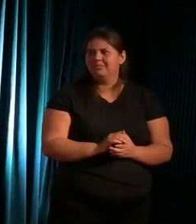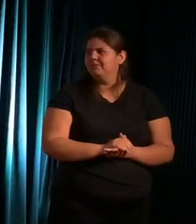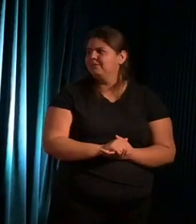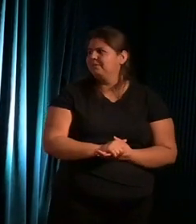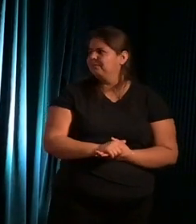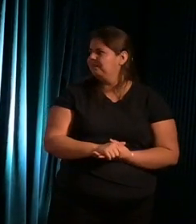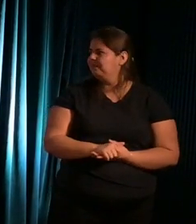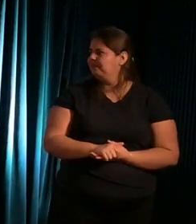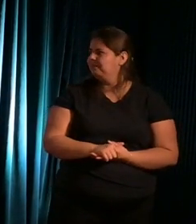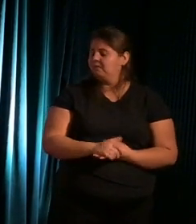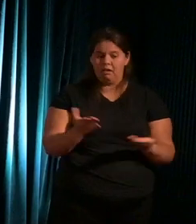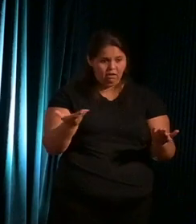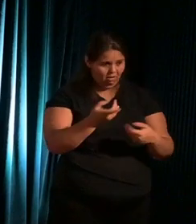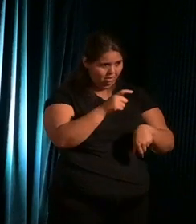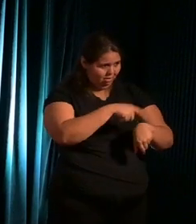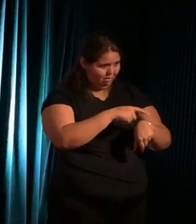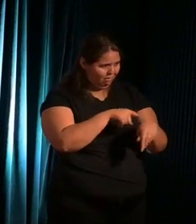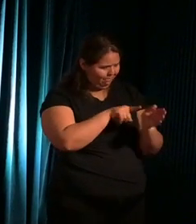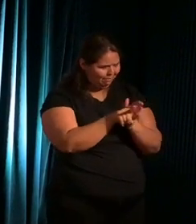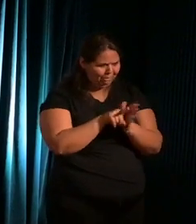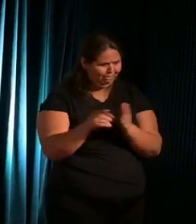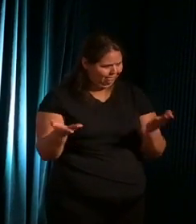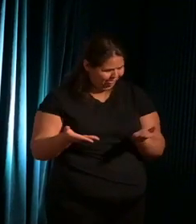Então, agora, olha as perguntas.